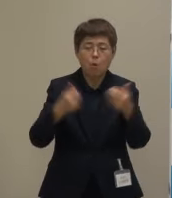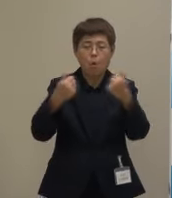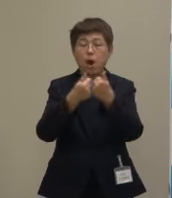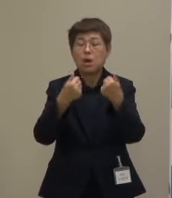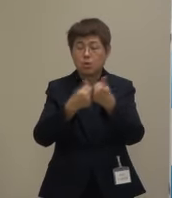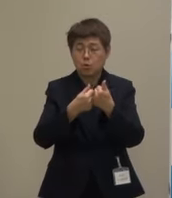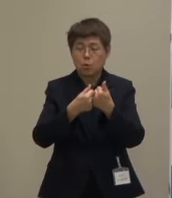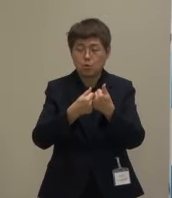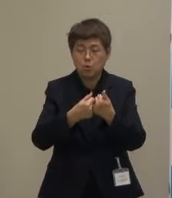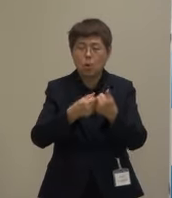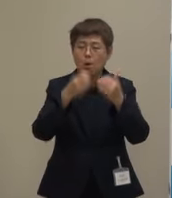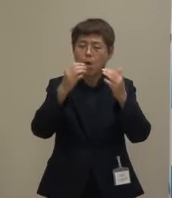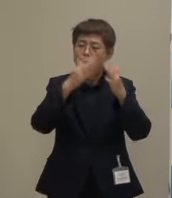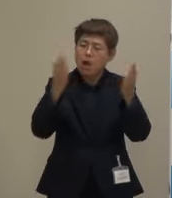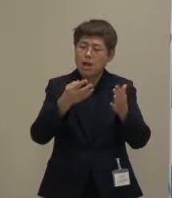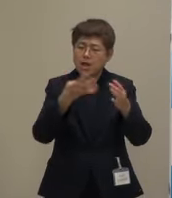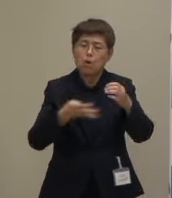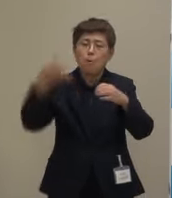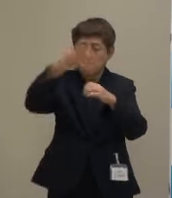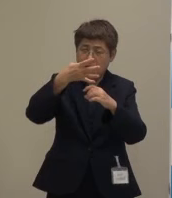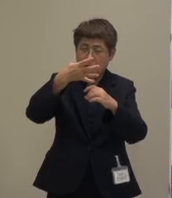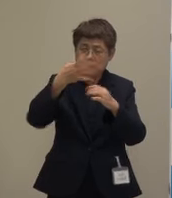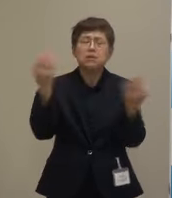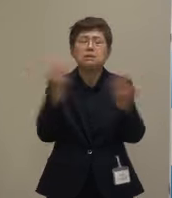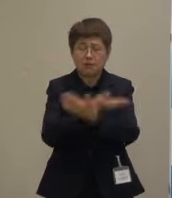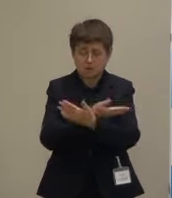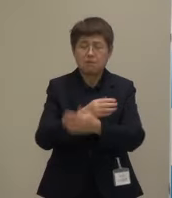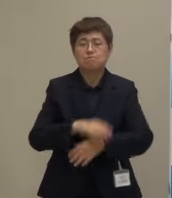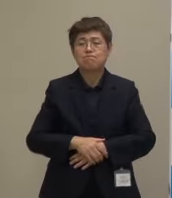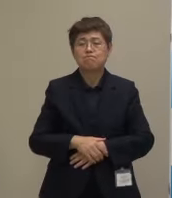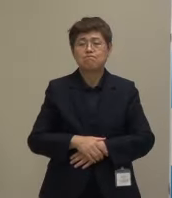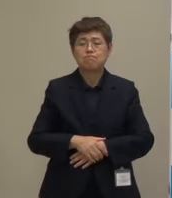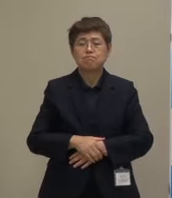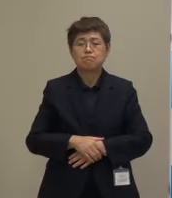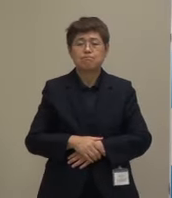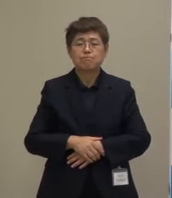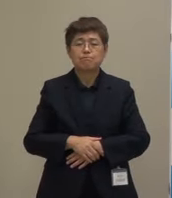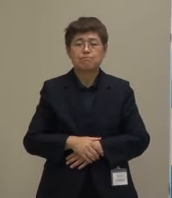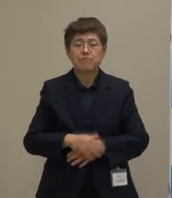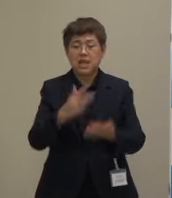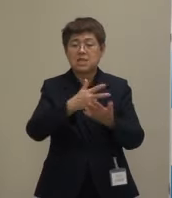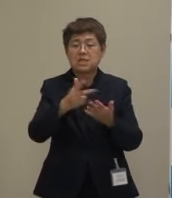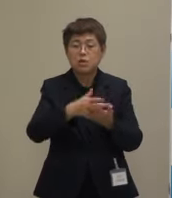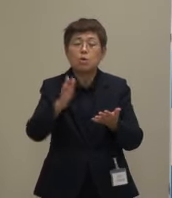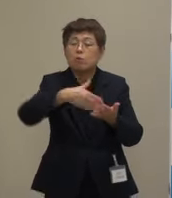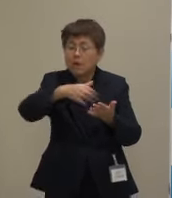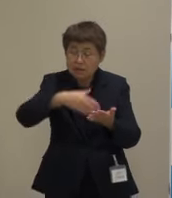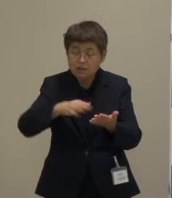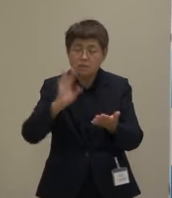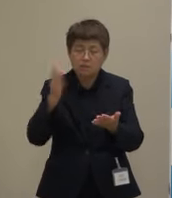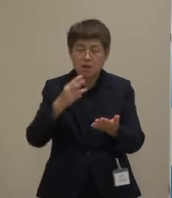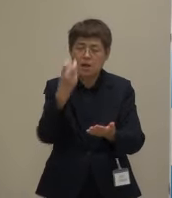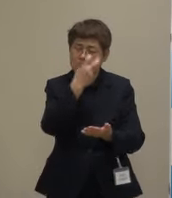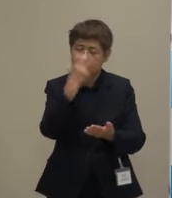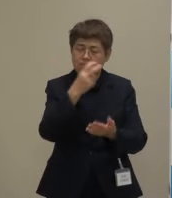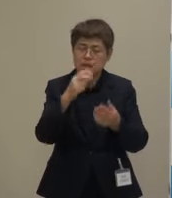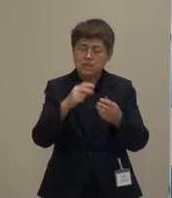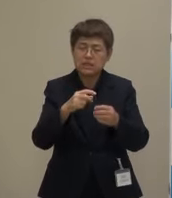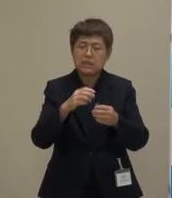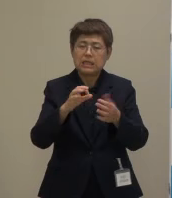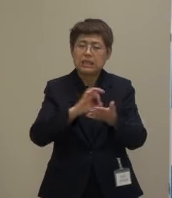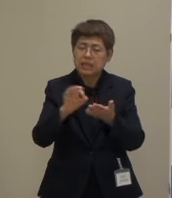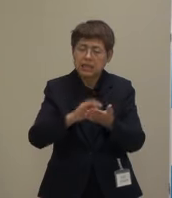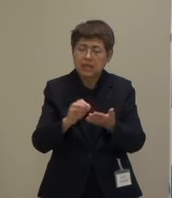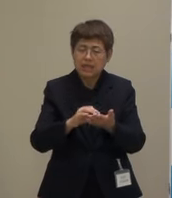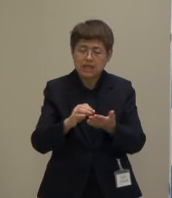の約4倍の数値となりました。なお資料にはありませんが、調査にかかる宿